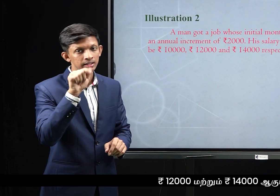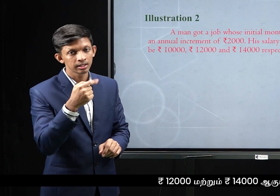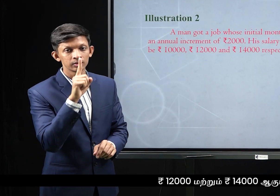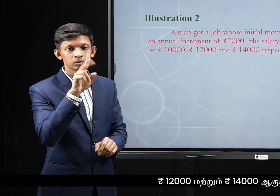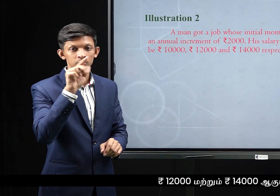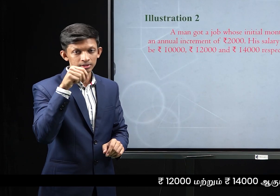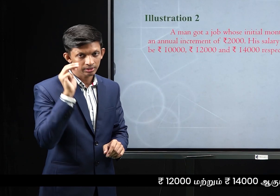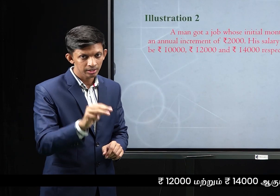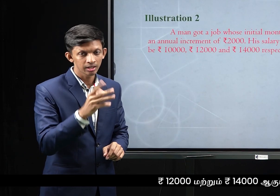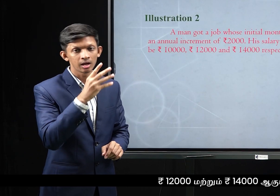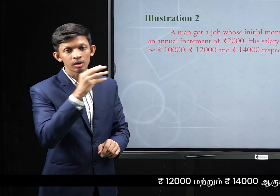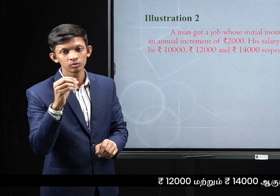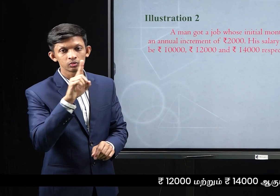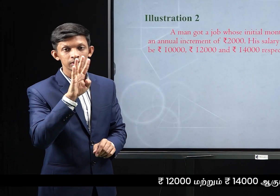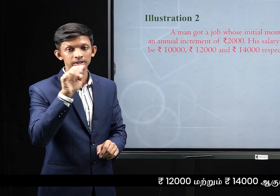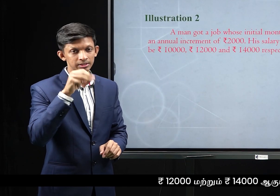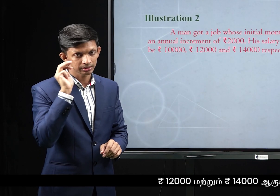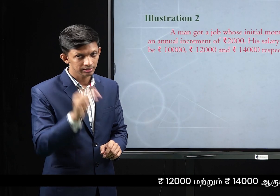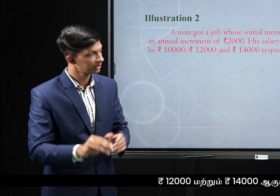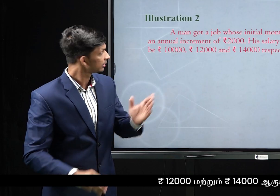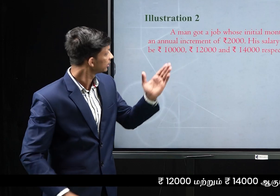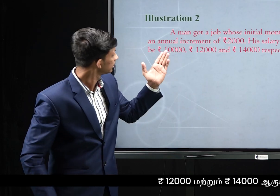ரூபாய் 12,000 மற்றும் ரூபாய் 14,000 ஆகும்.